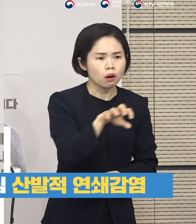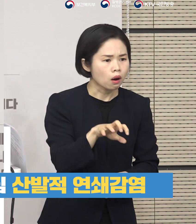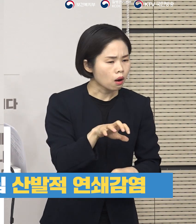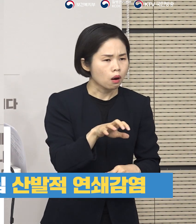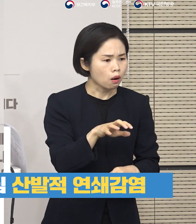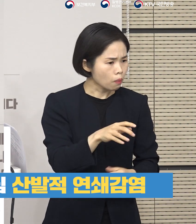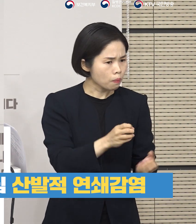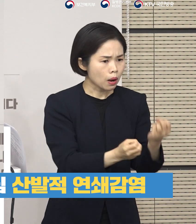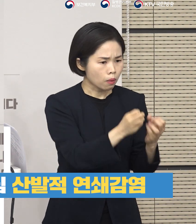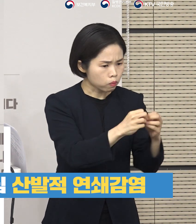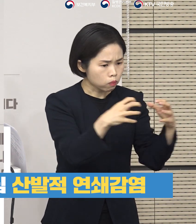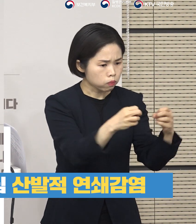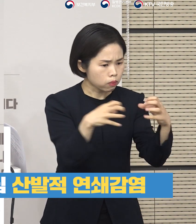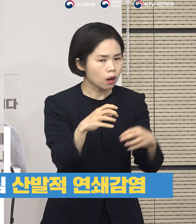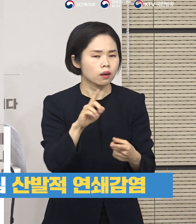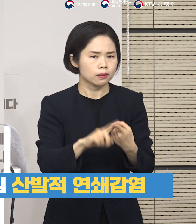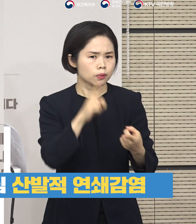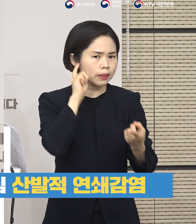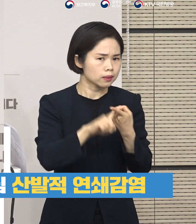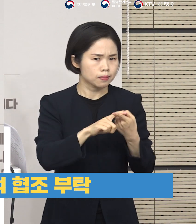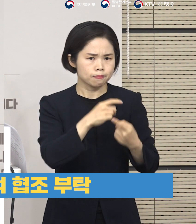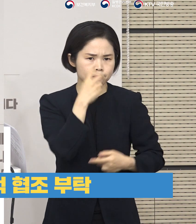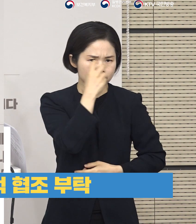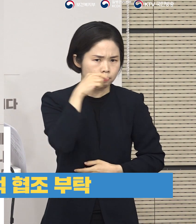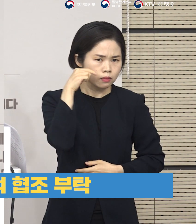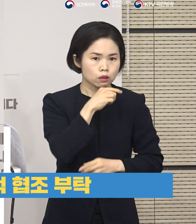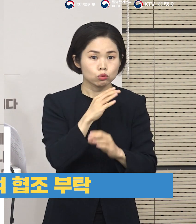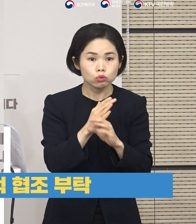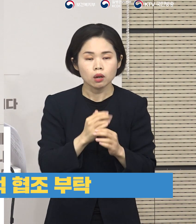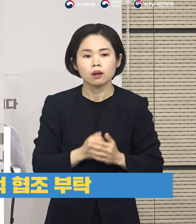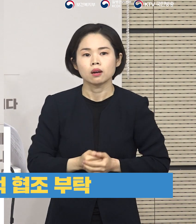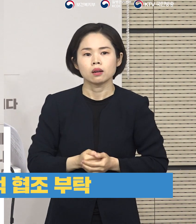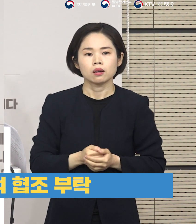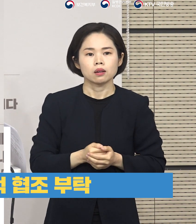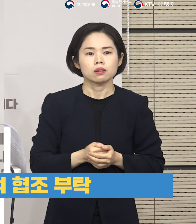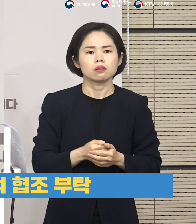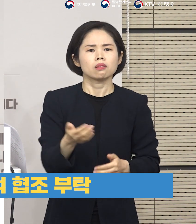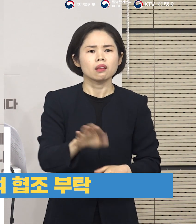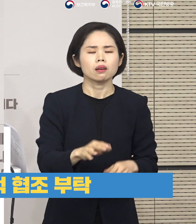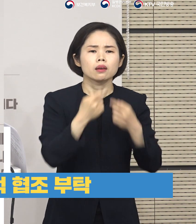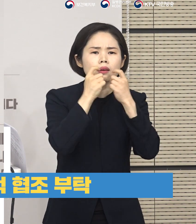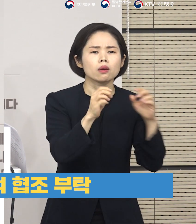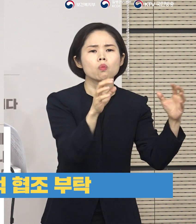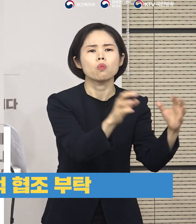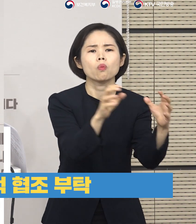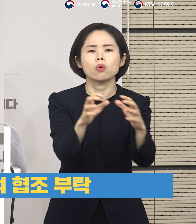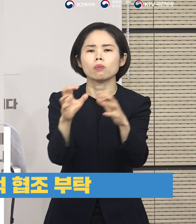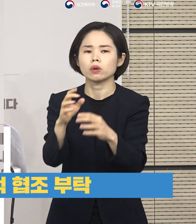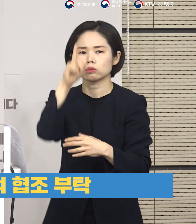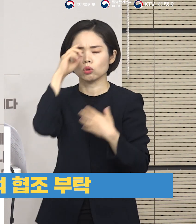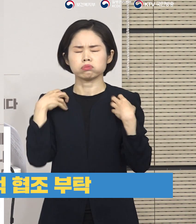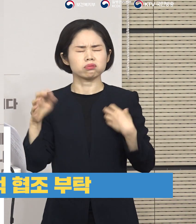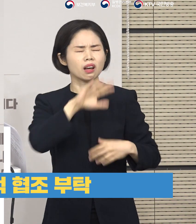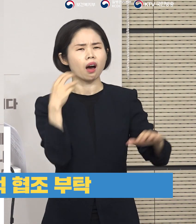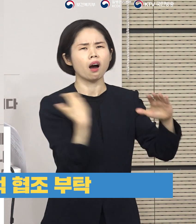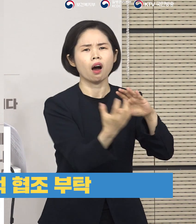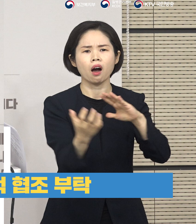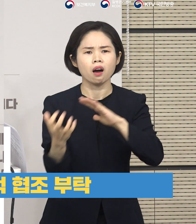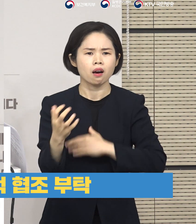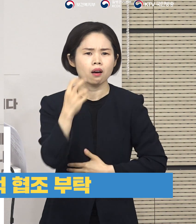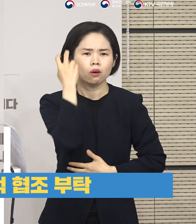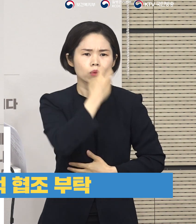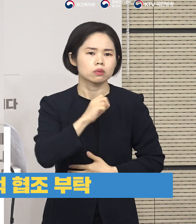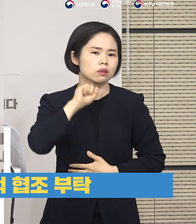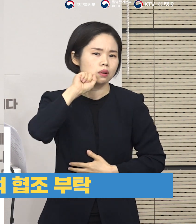일제 점검하는 노력을 기울이고 있습니다. 그러나 모든 사적인 모임이나 시설을 점검하는